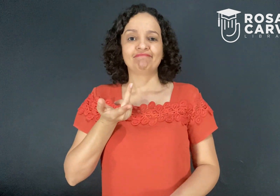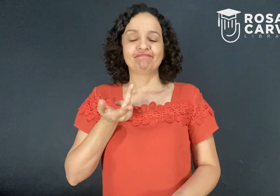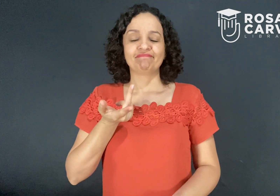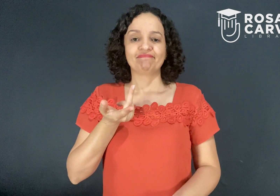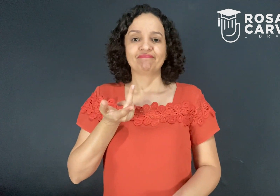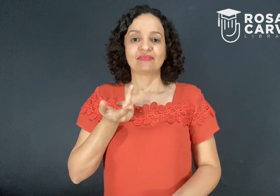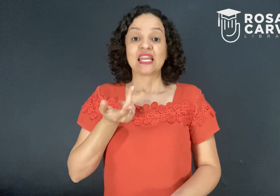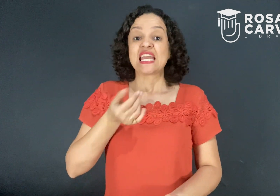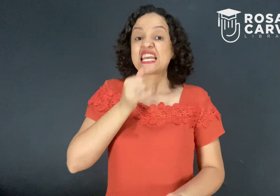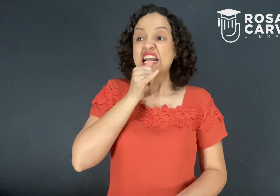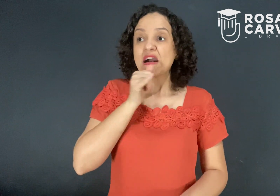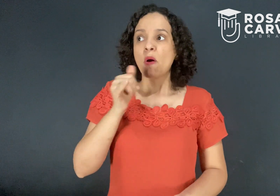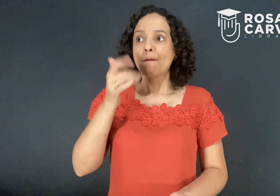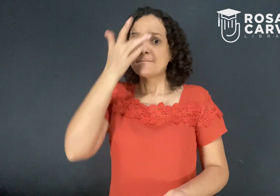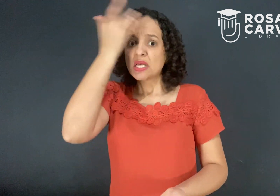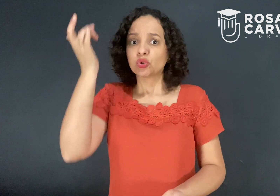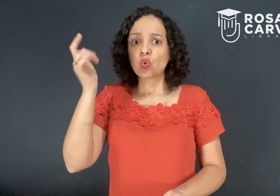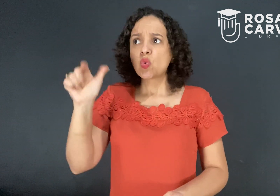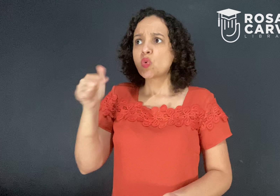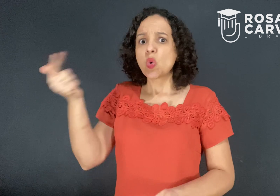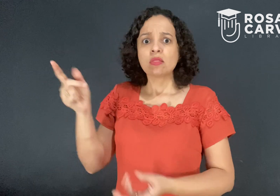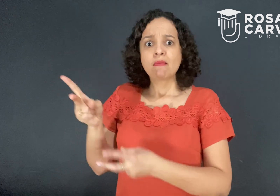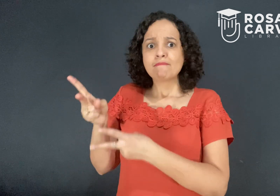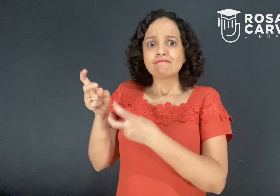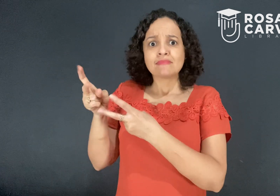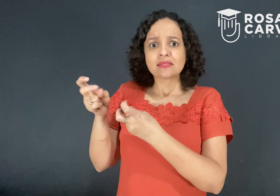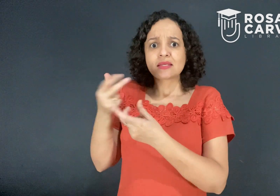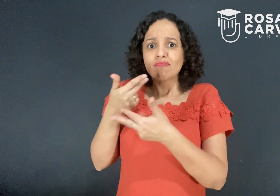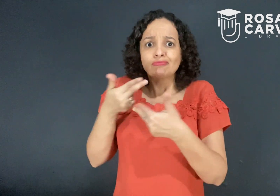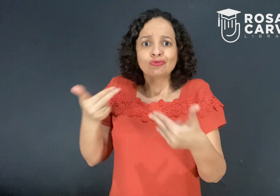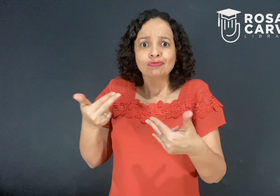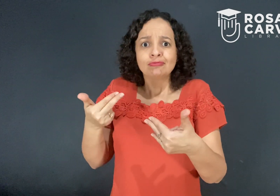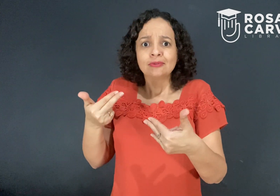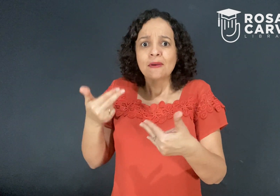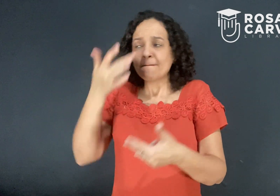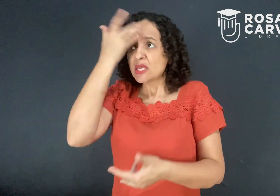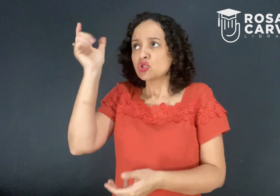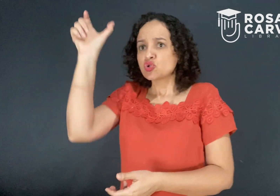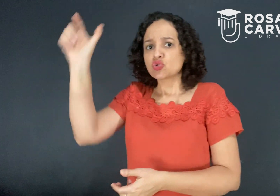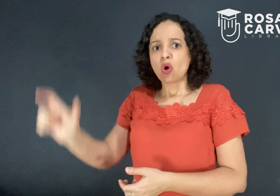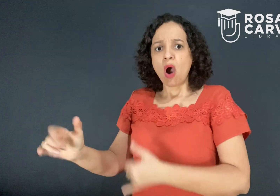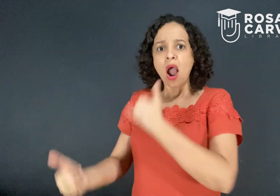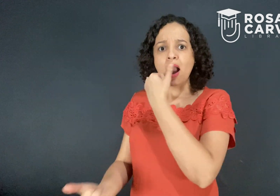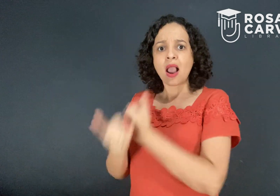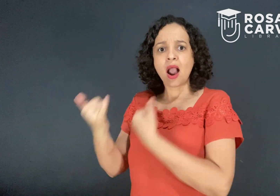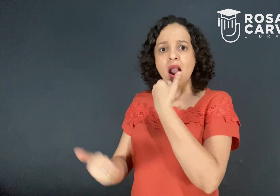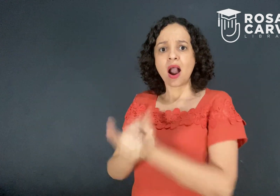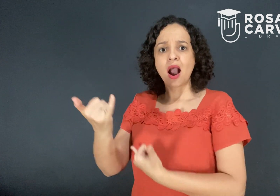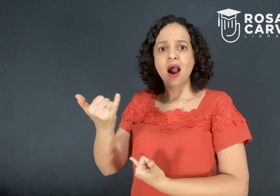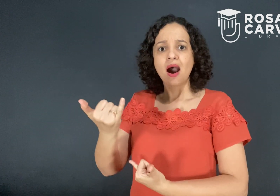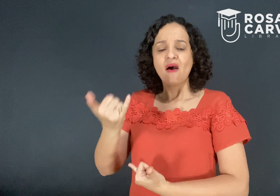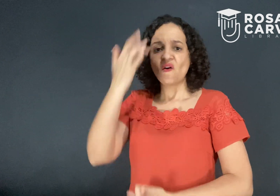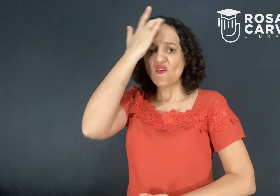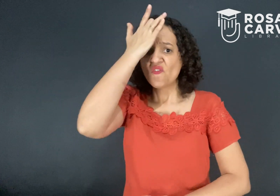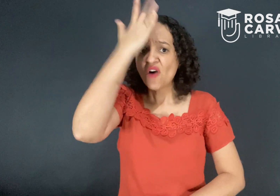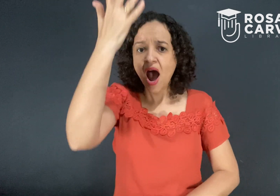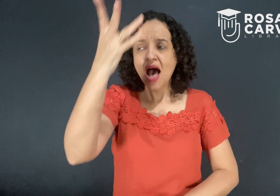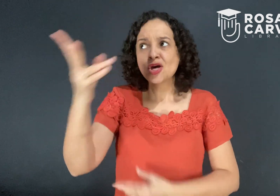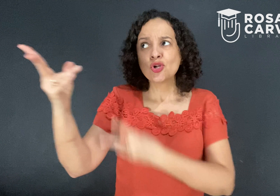São facilmente enganadas. Parece que não percebem a